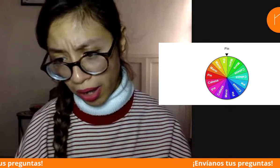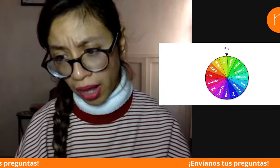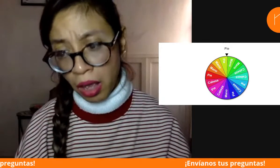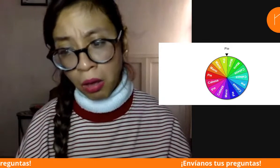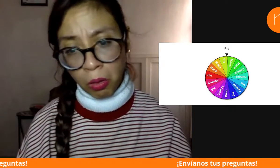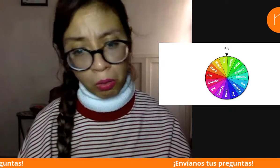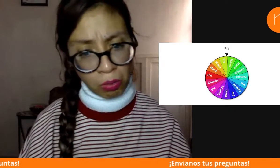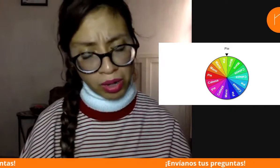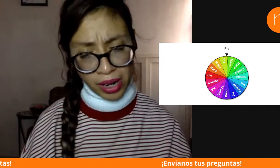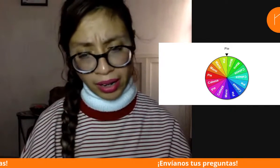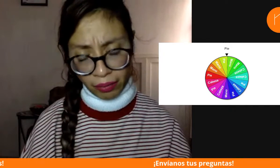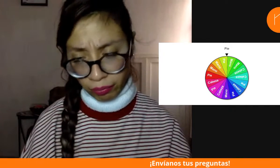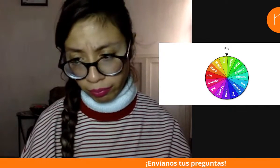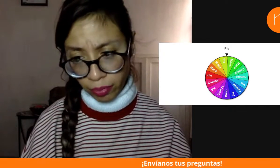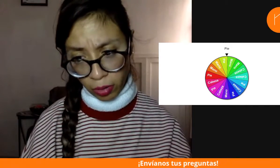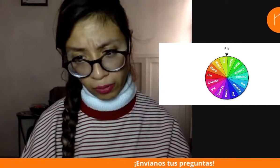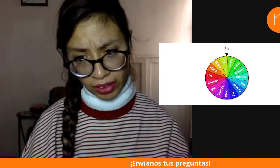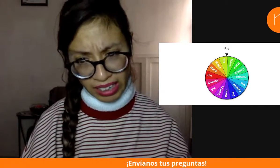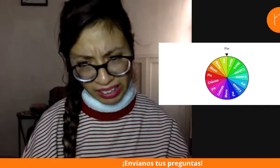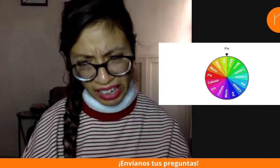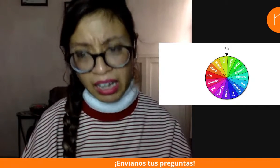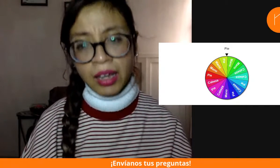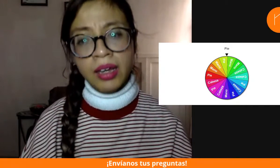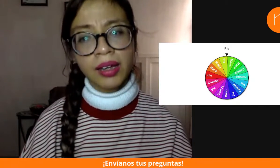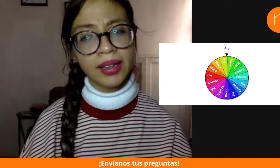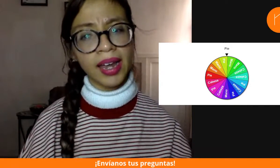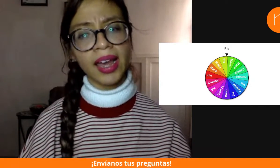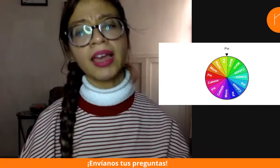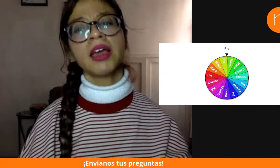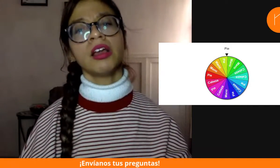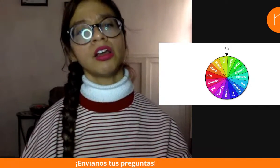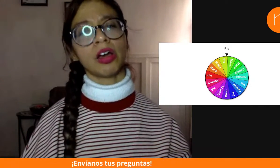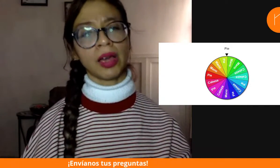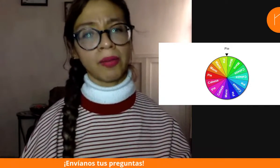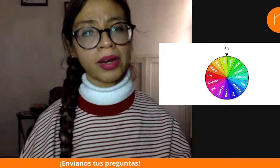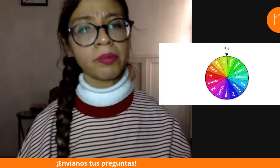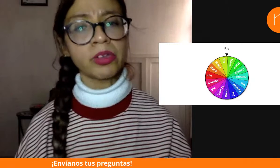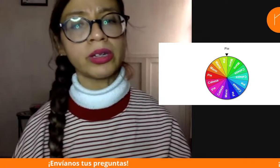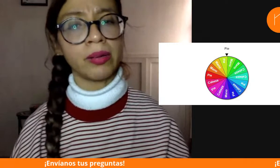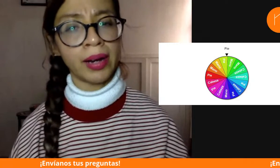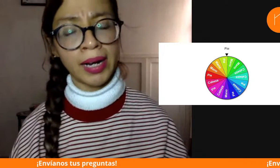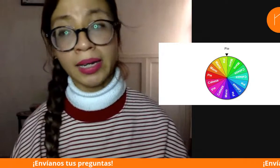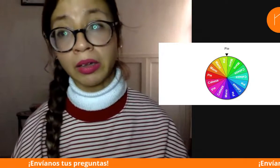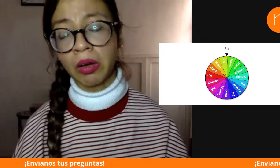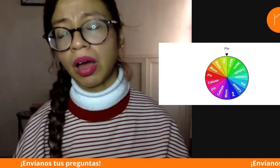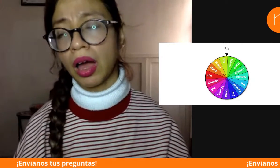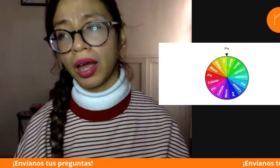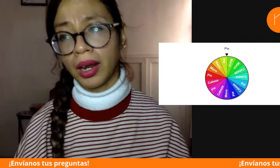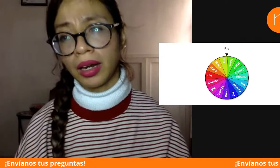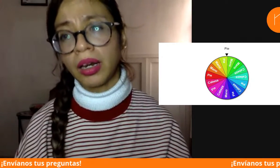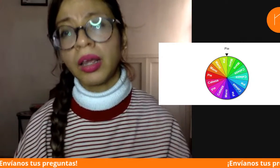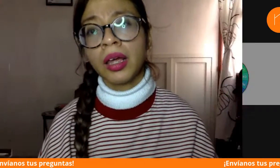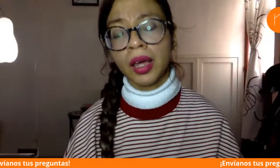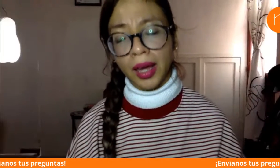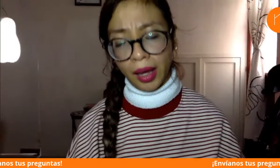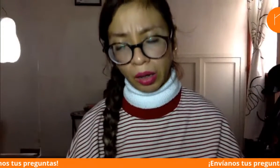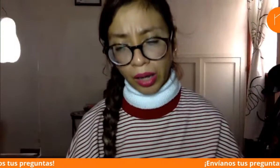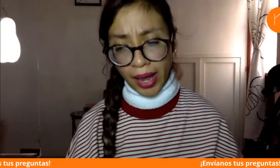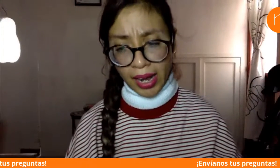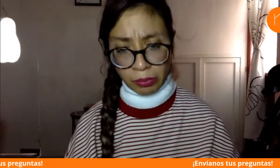fue una probadita de lo que venimos trabajando en las